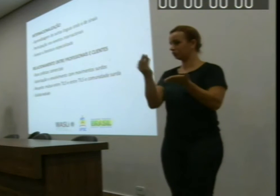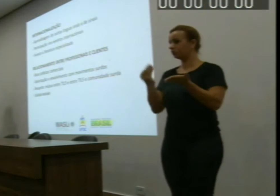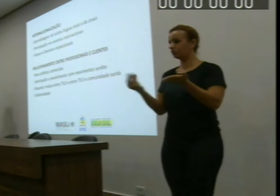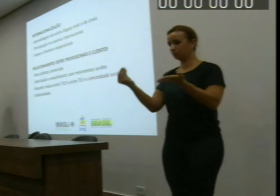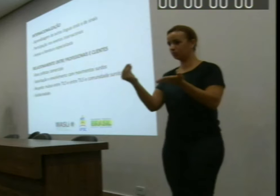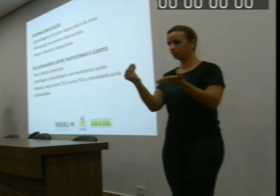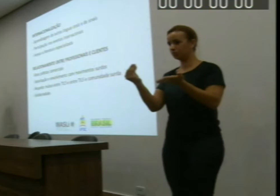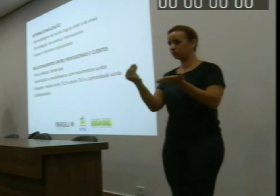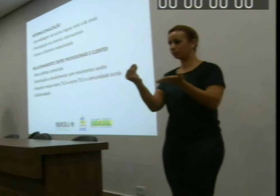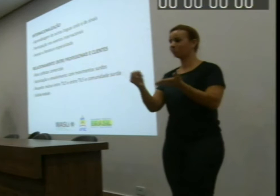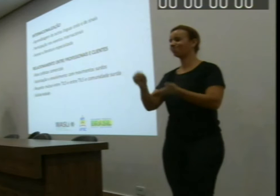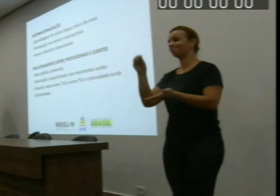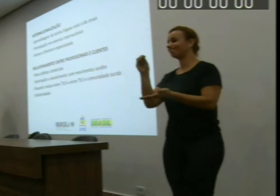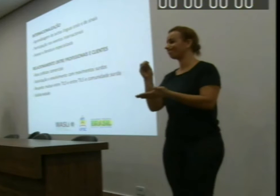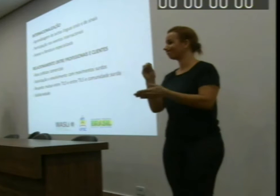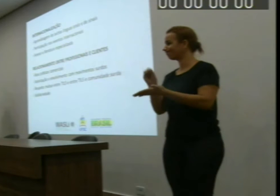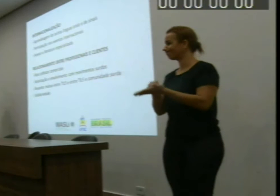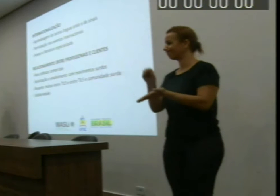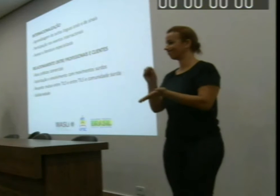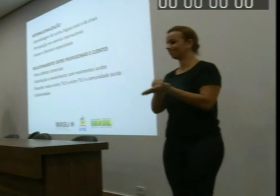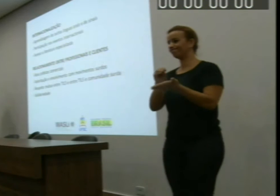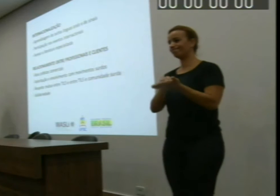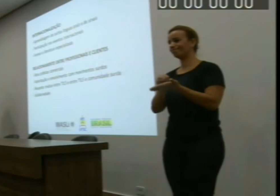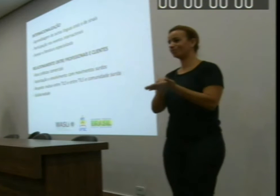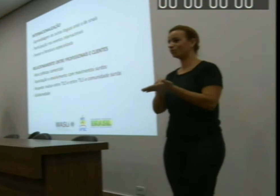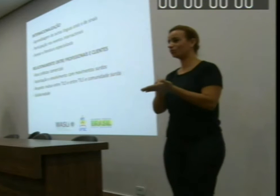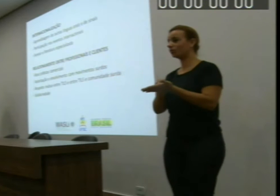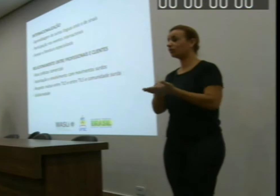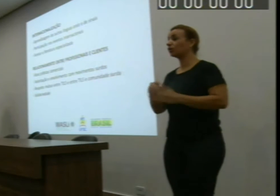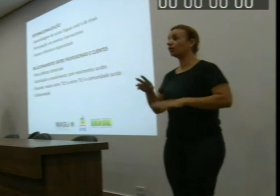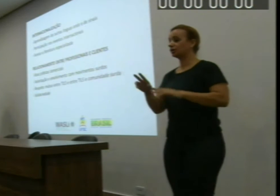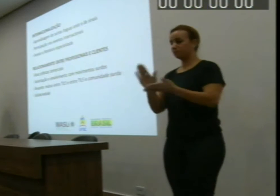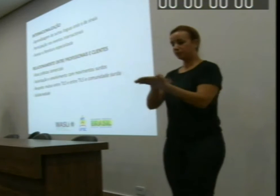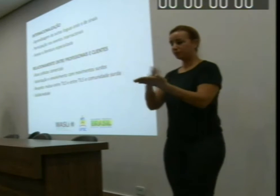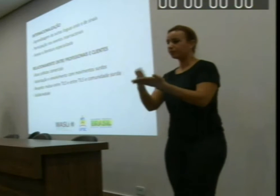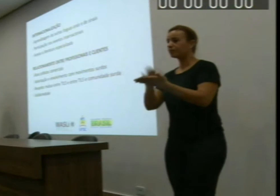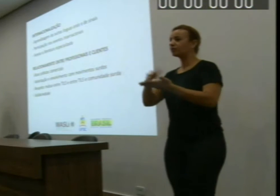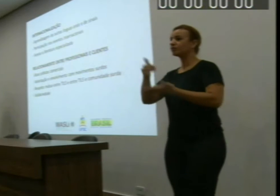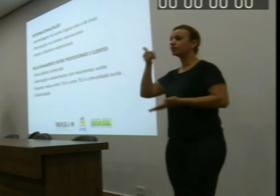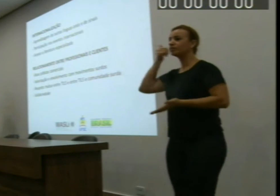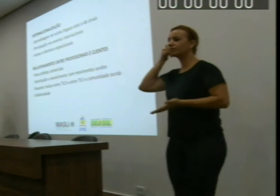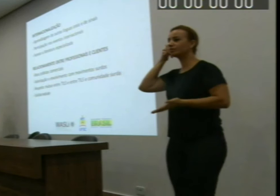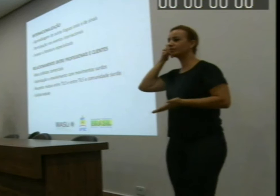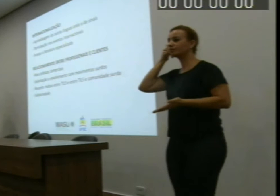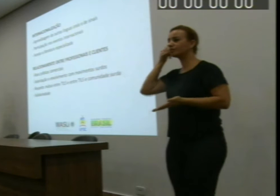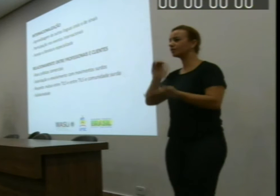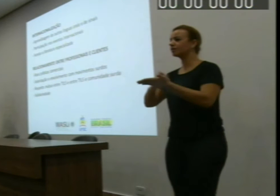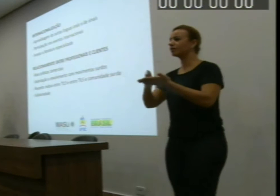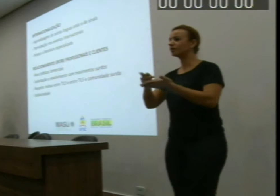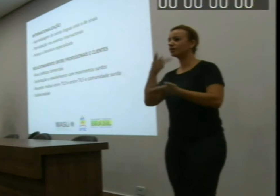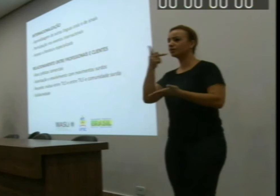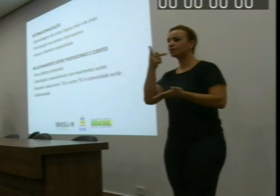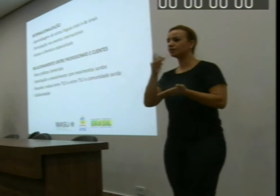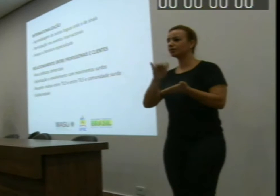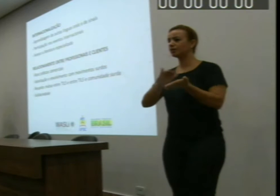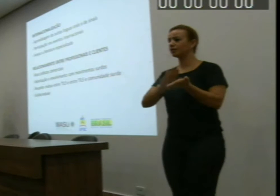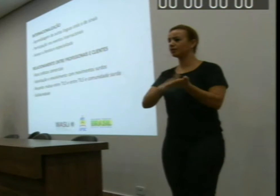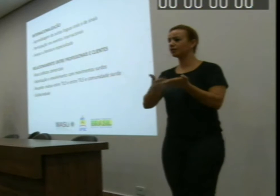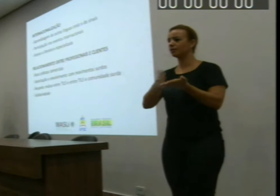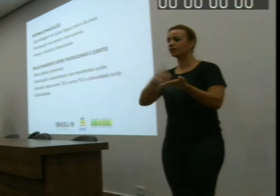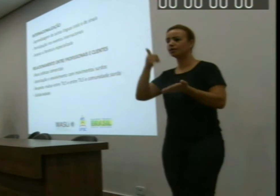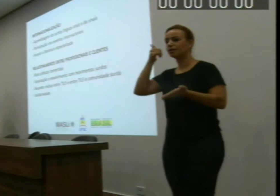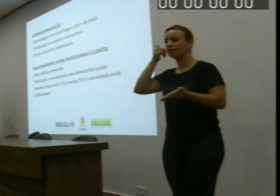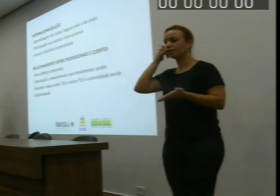educacional Mas a gente não tem nada sobre intérprete telefone Você já viu algum livro no Brasil só falando sobre intérprete telefone que é o